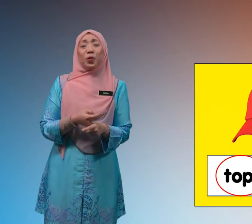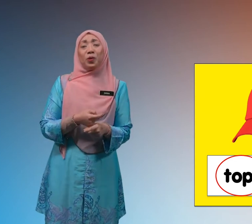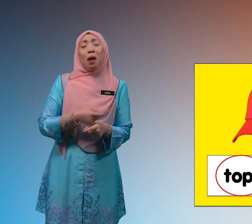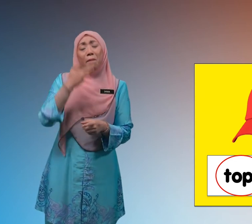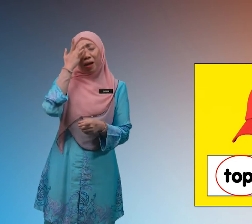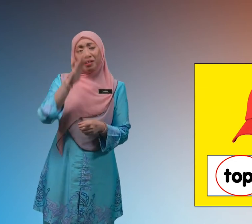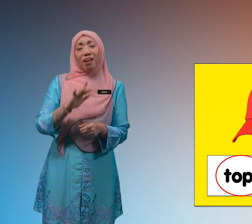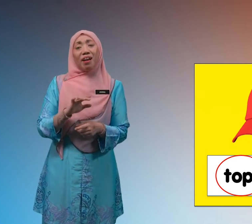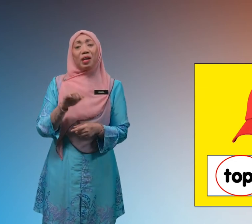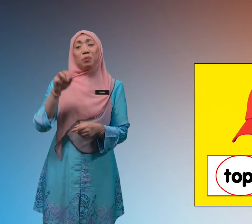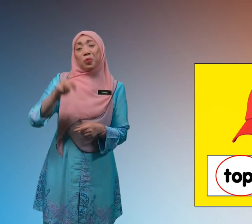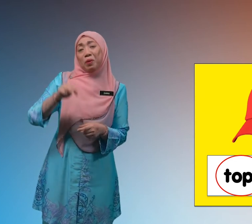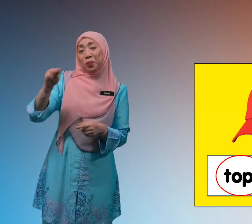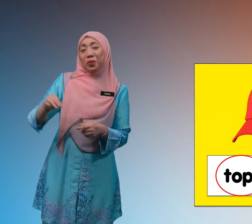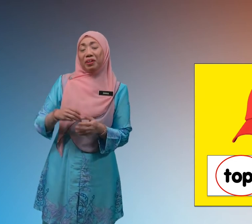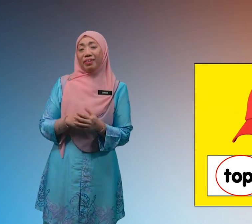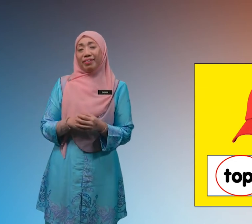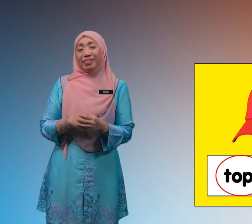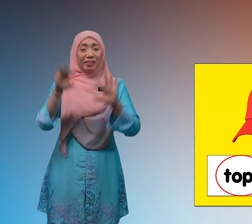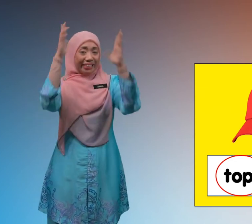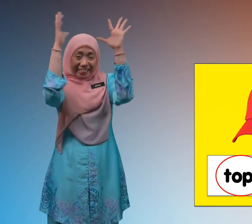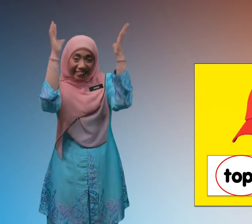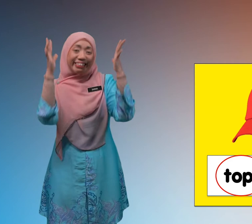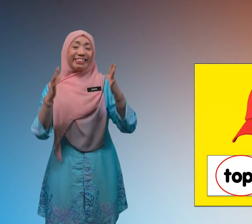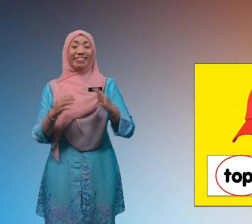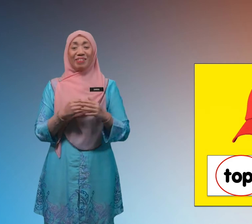Betul. Pandai, murid-murid.